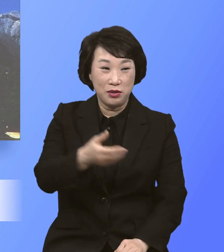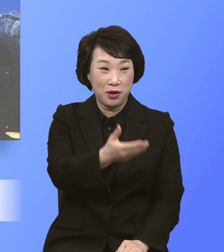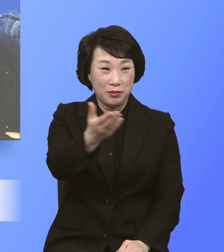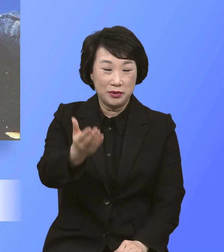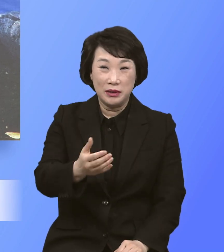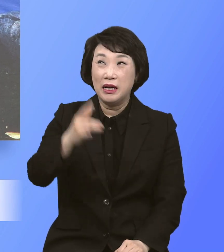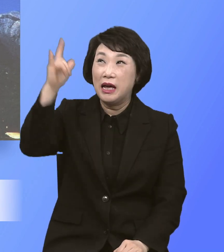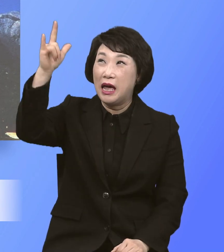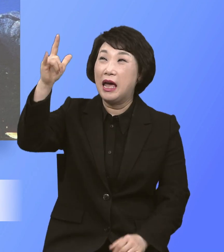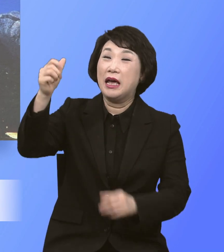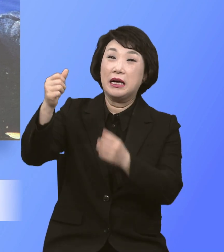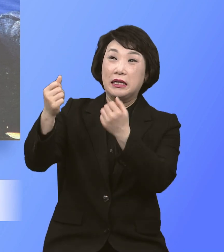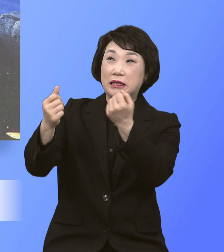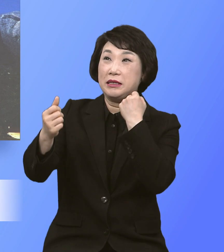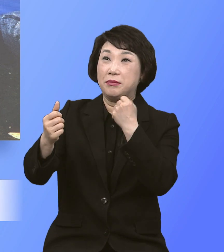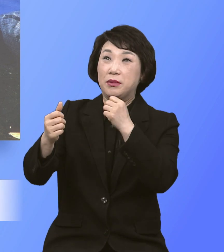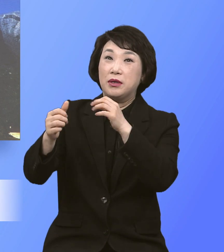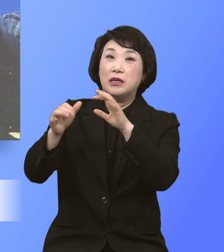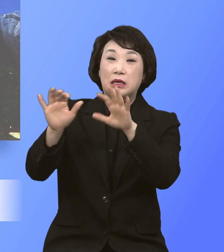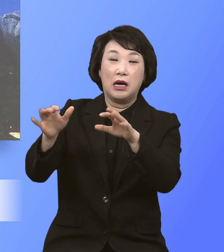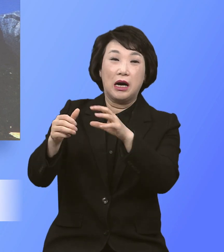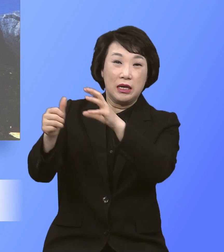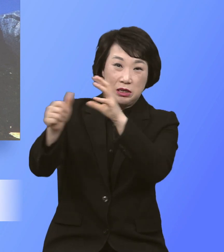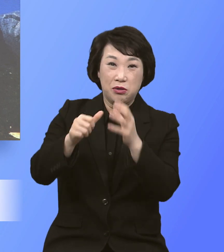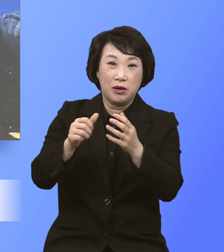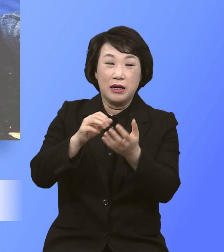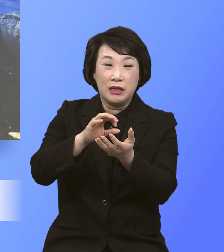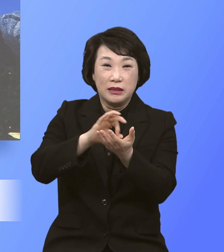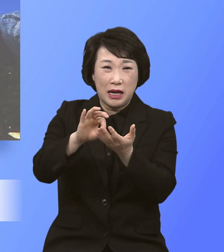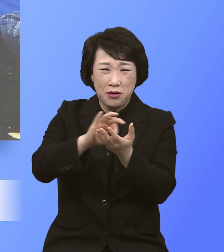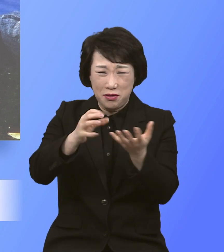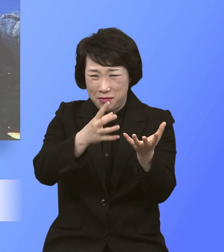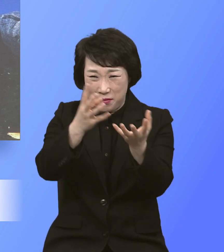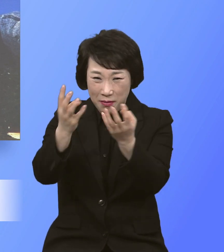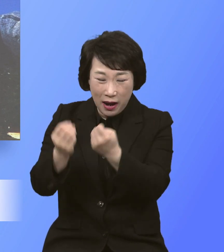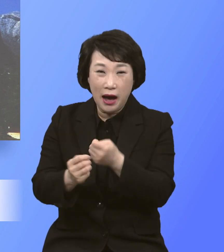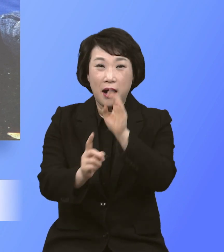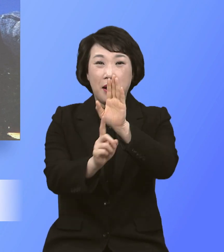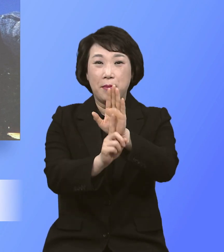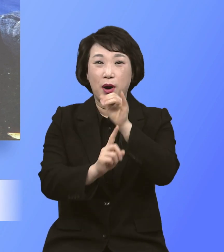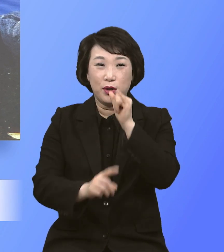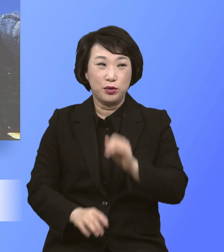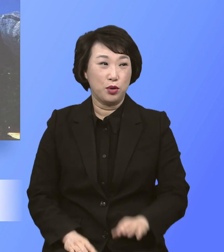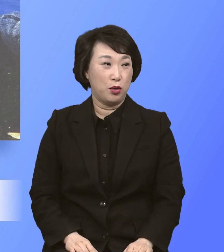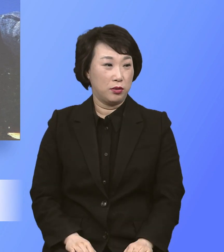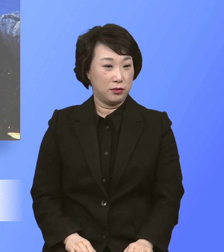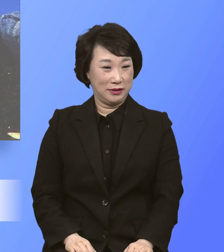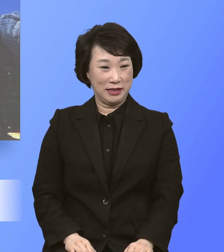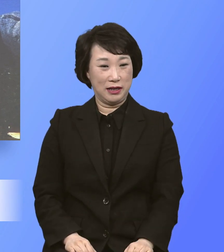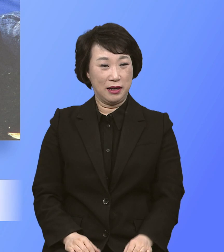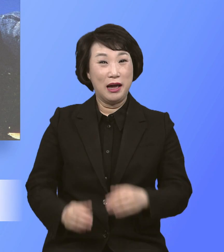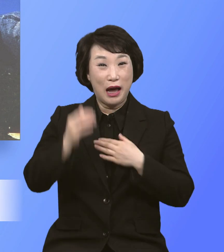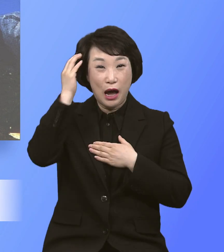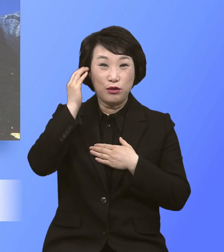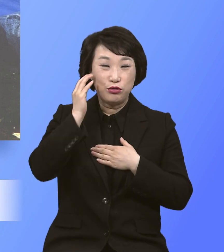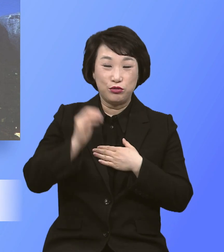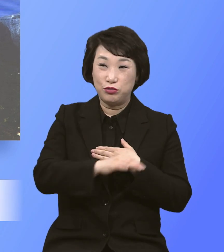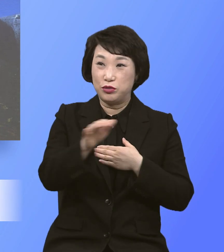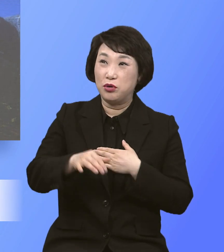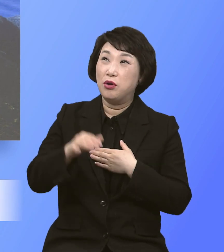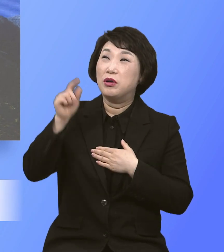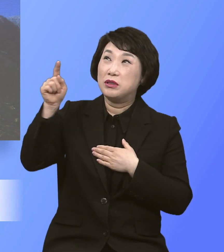태양 에너지를 곧 사용하게 된다고 하는데, 우리나라도 이제 저 태양